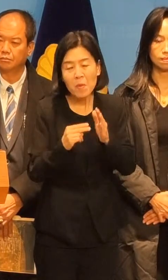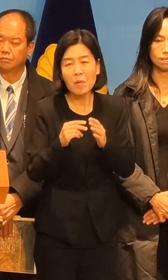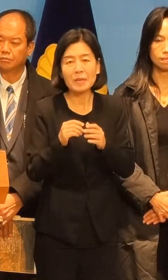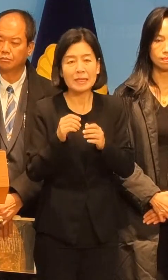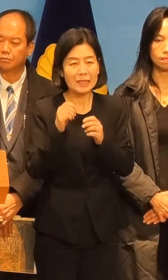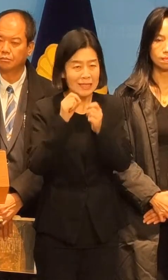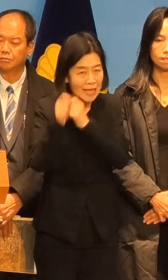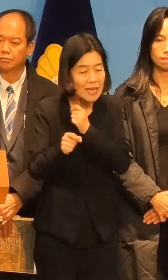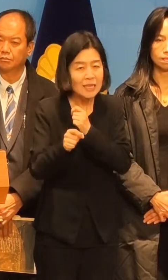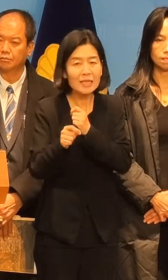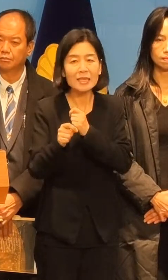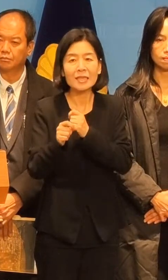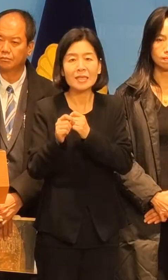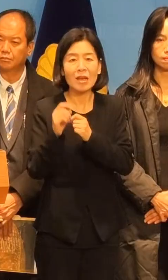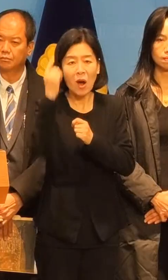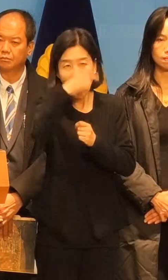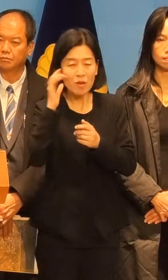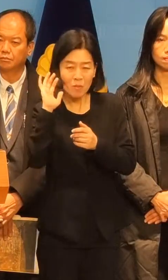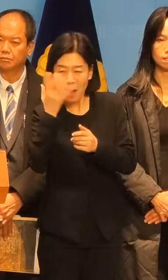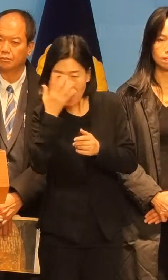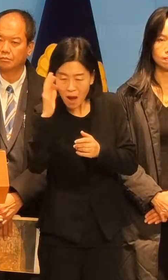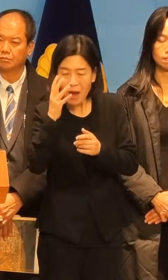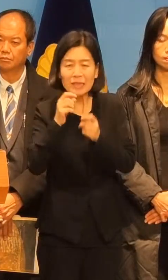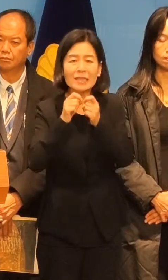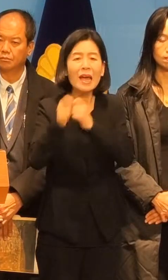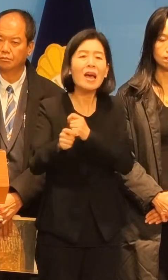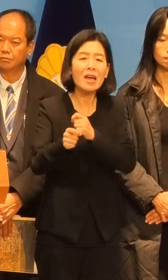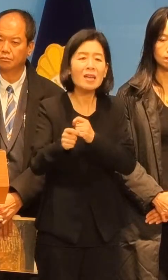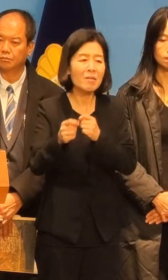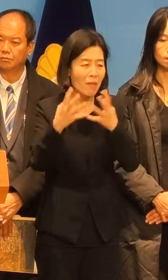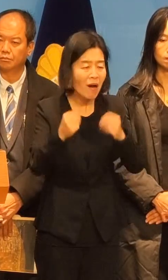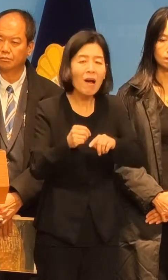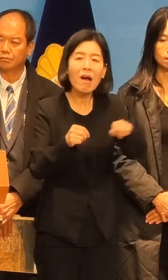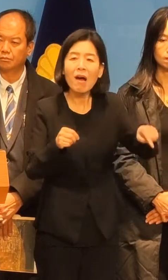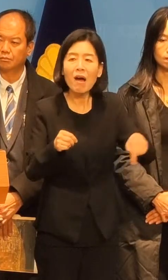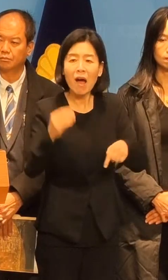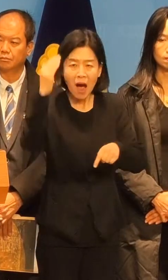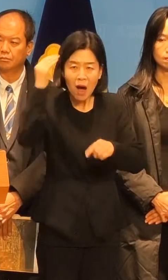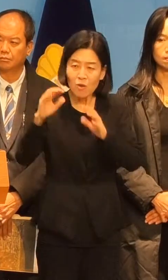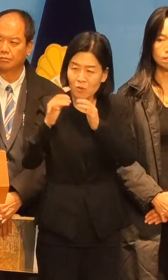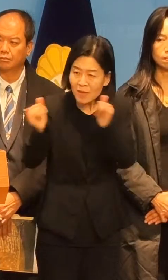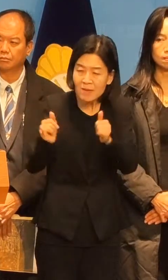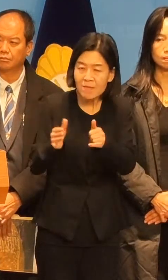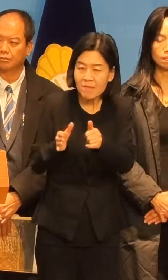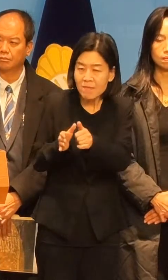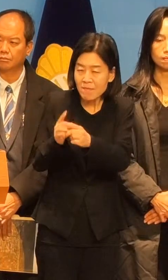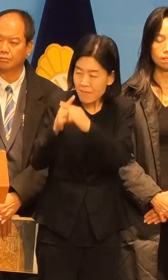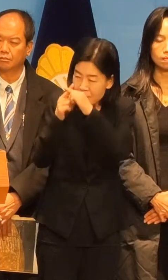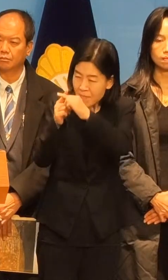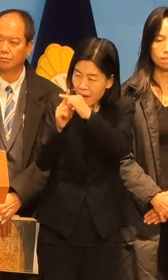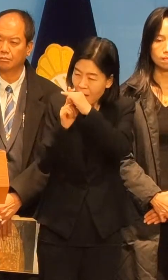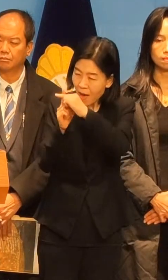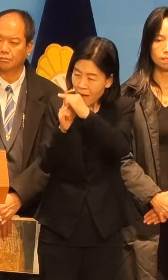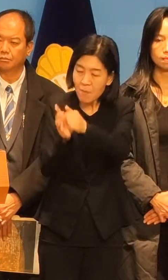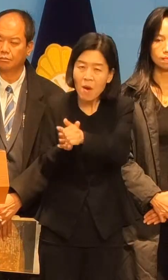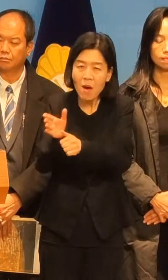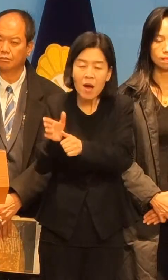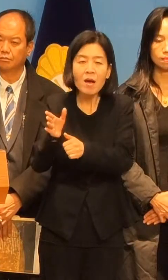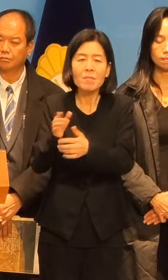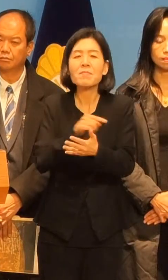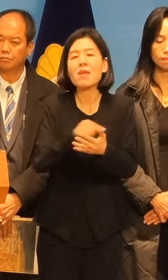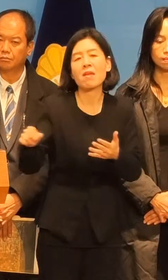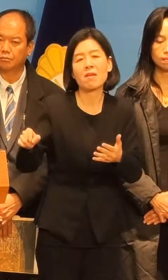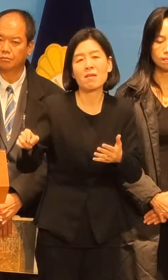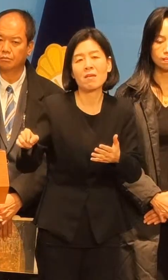이런 것들이 허브가 되어 있습니다. 이 자청들은 한국 국민들을 표적으로 삼고 피해를 주고 있습니다. 이